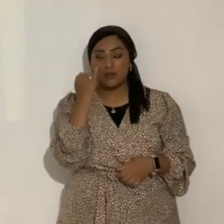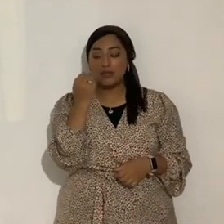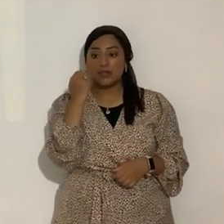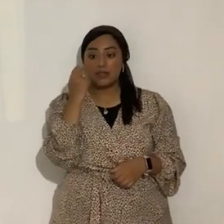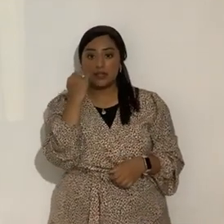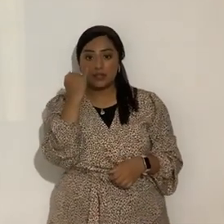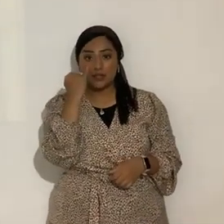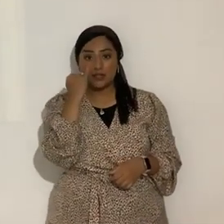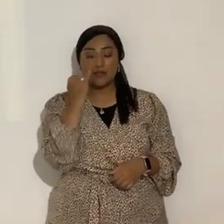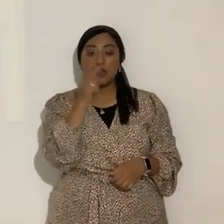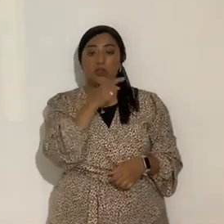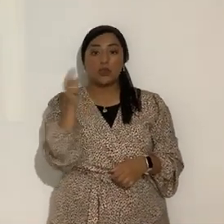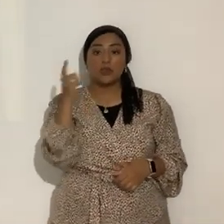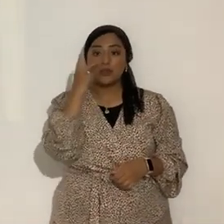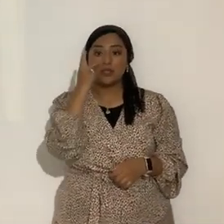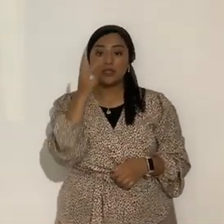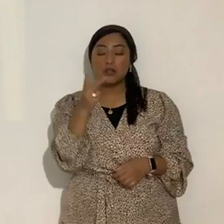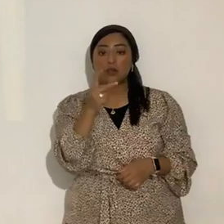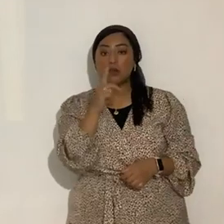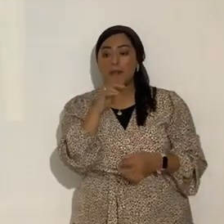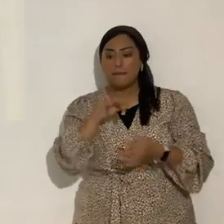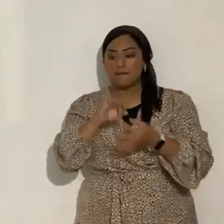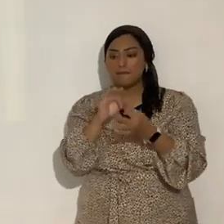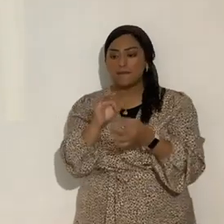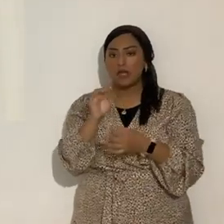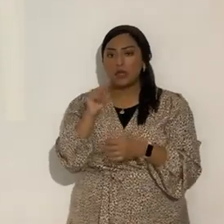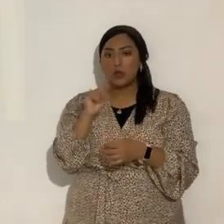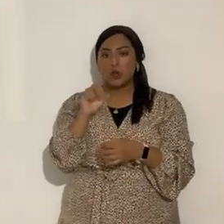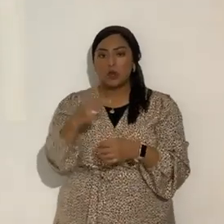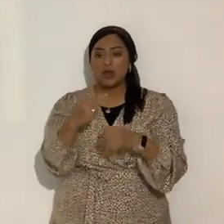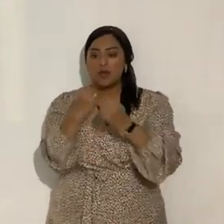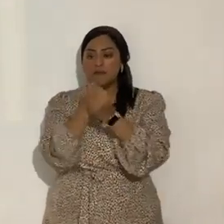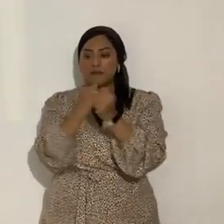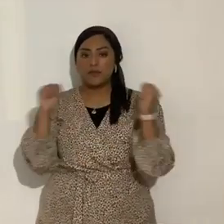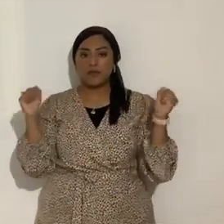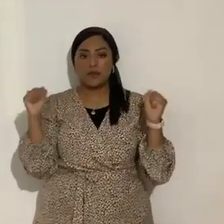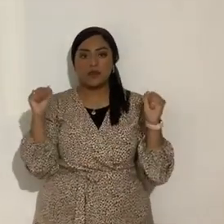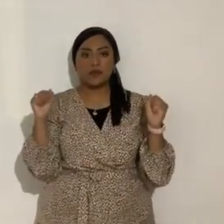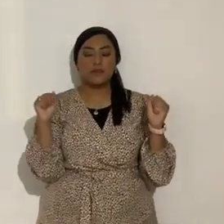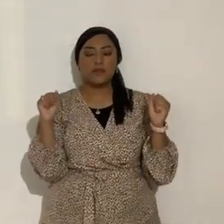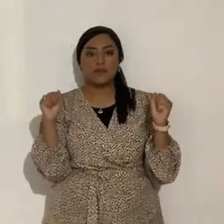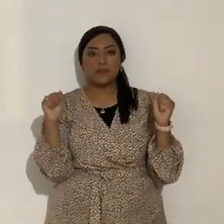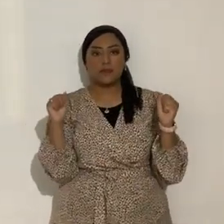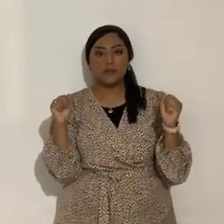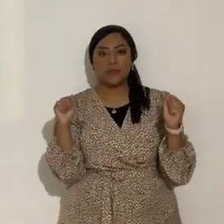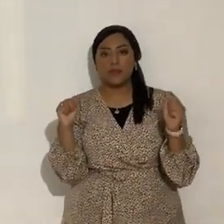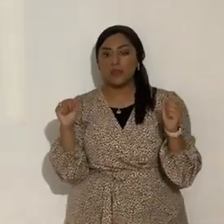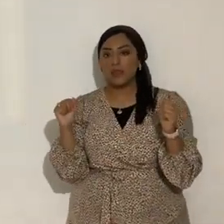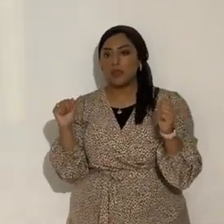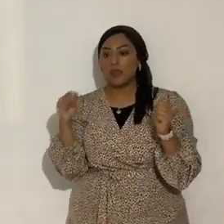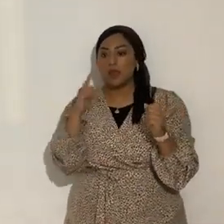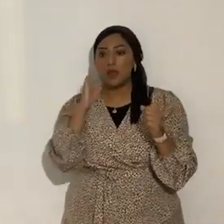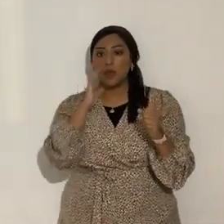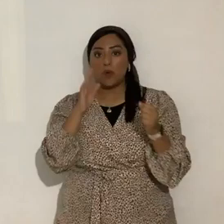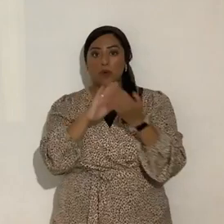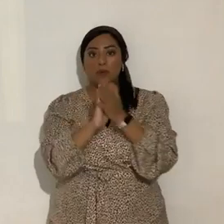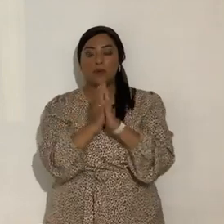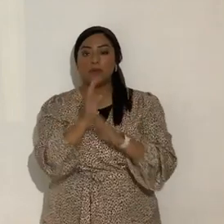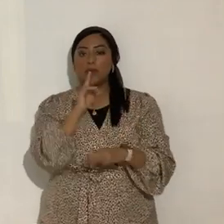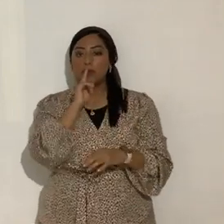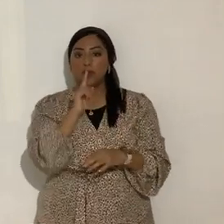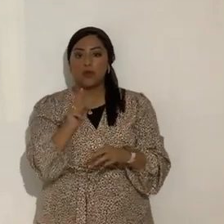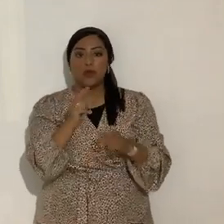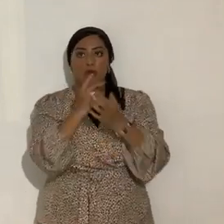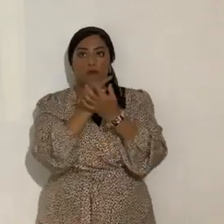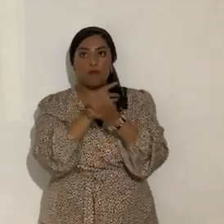Torah, la de la libertad, ¿sí? Y si consideres la verdad, seréis verdaderamente